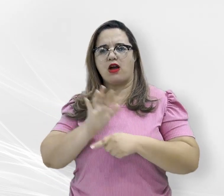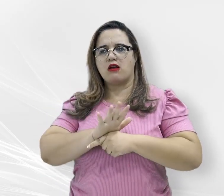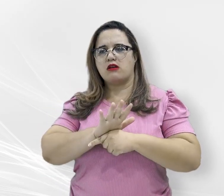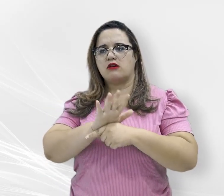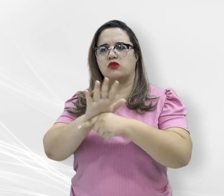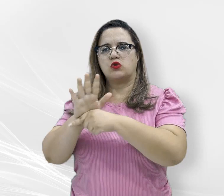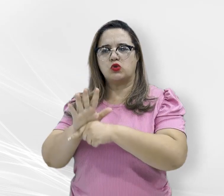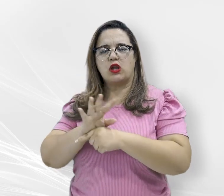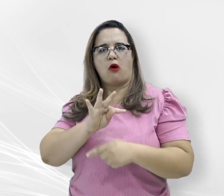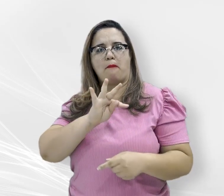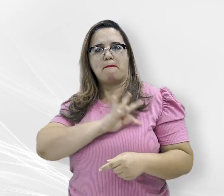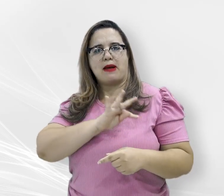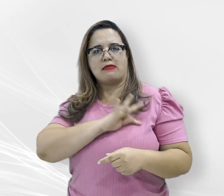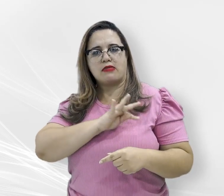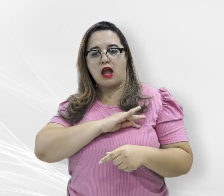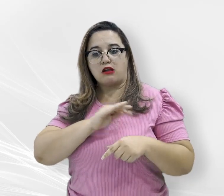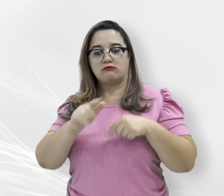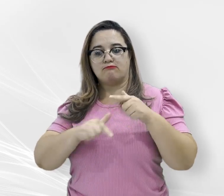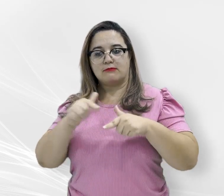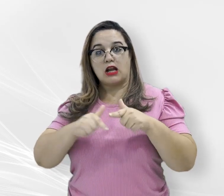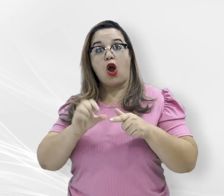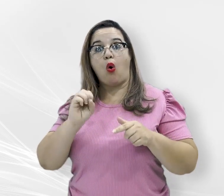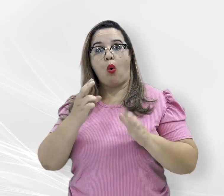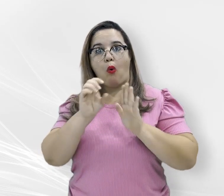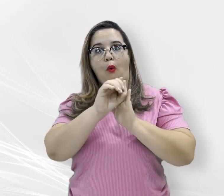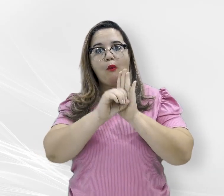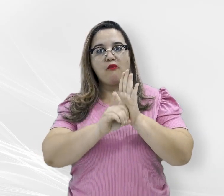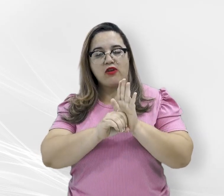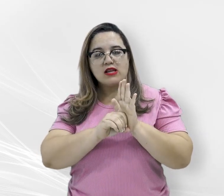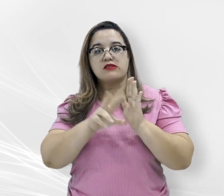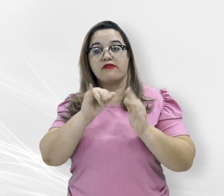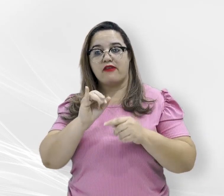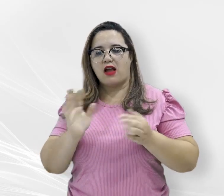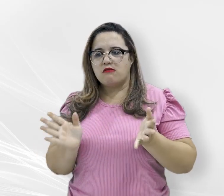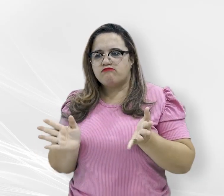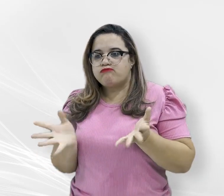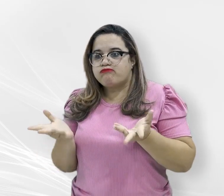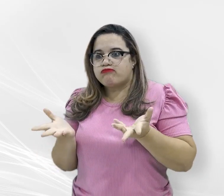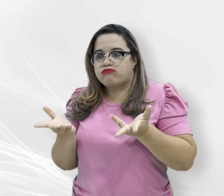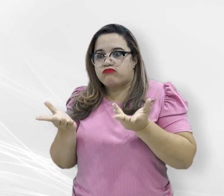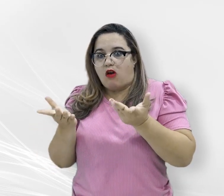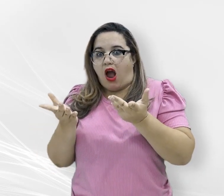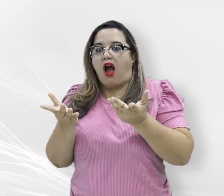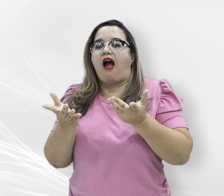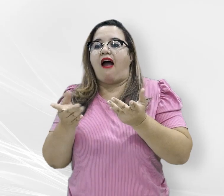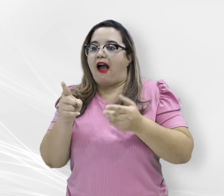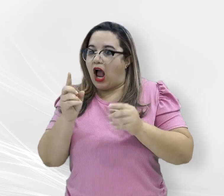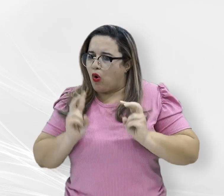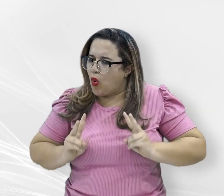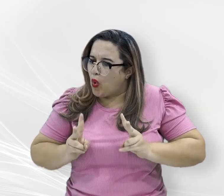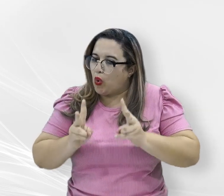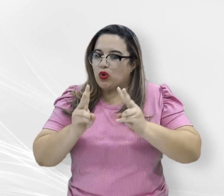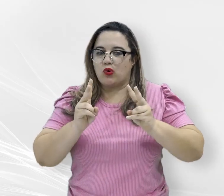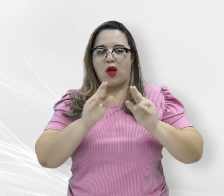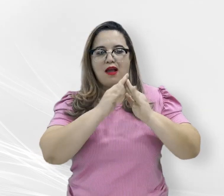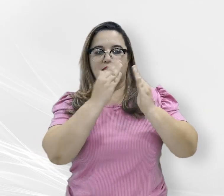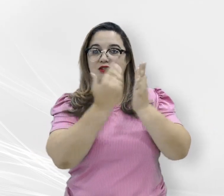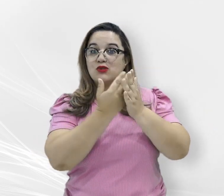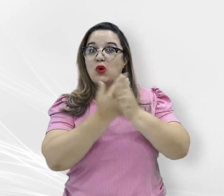o exercício de uma função ou ofício, serve também como forte incentivo à escolarização, uma vez que a matrícula e frequência à escola